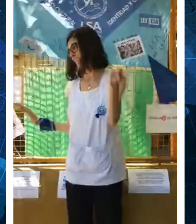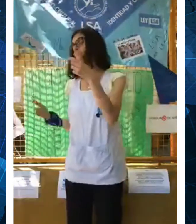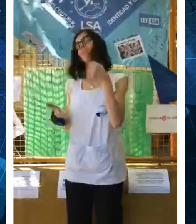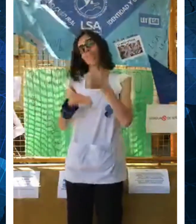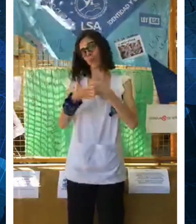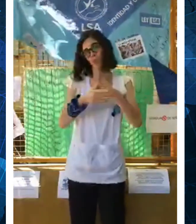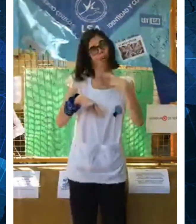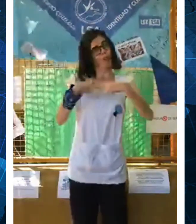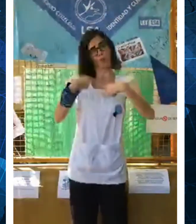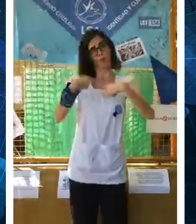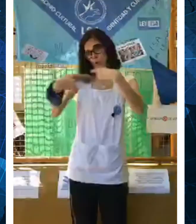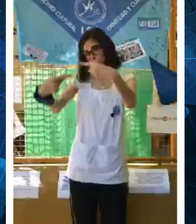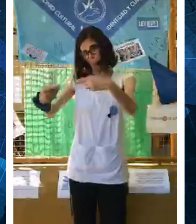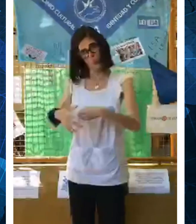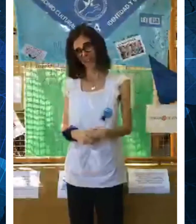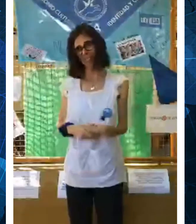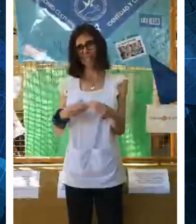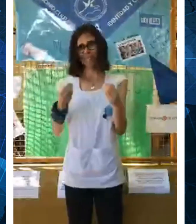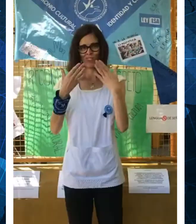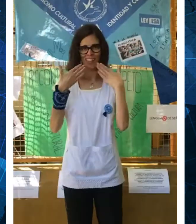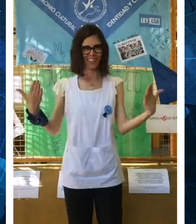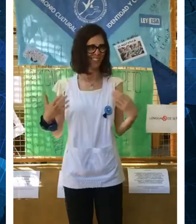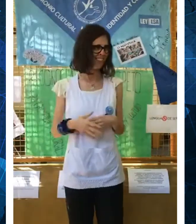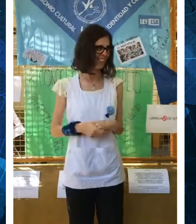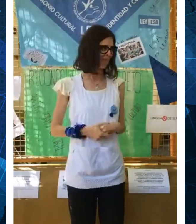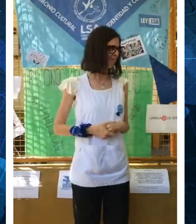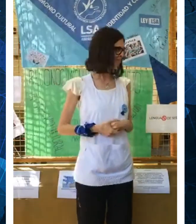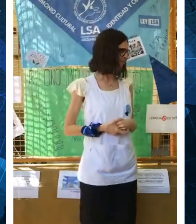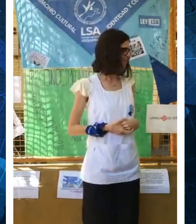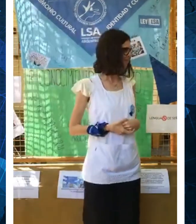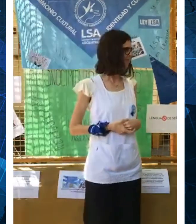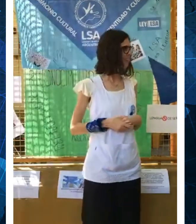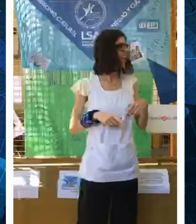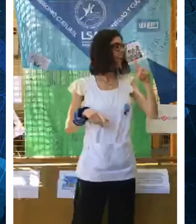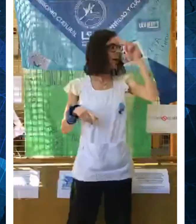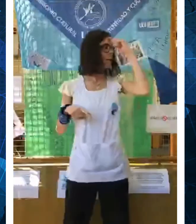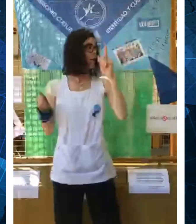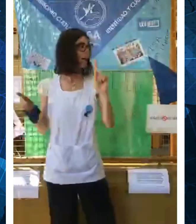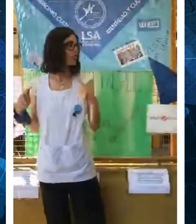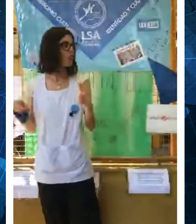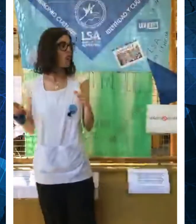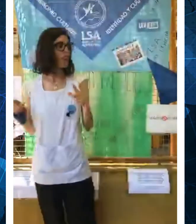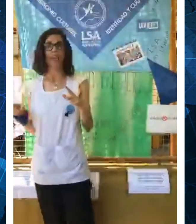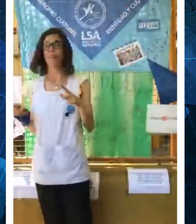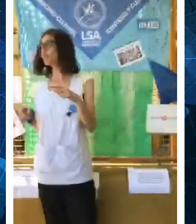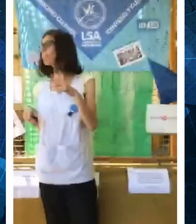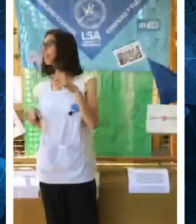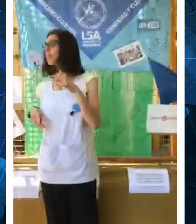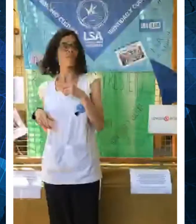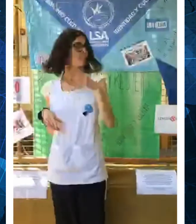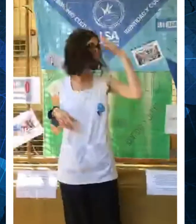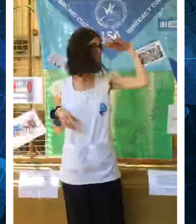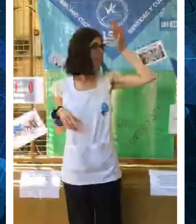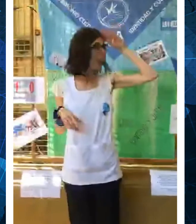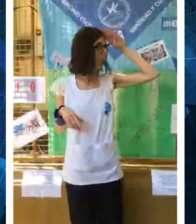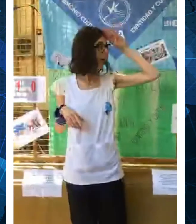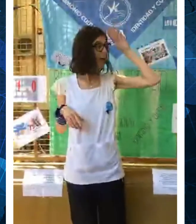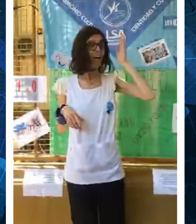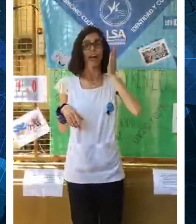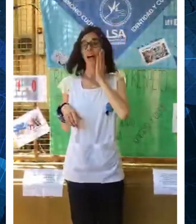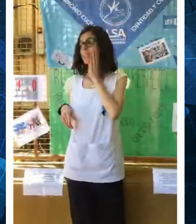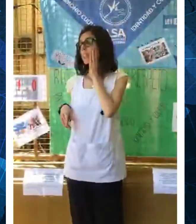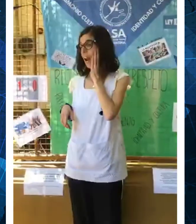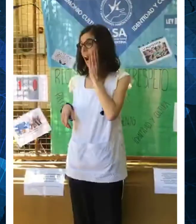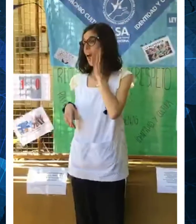Bueno, damos por cerrado este momento. Muchas gracias y a continuar la lucha. Gracias. Vamos a,